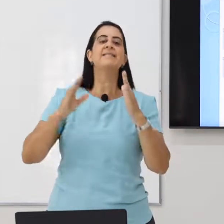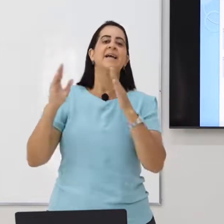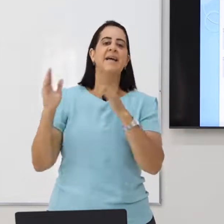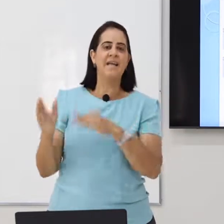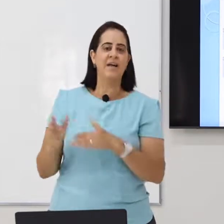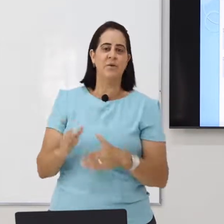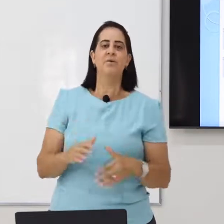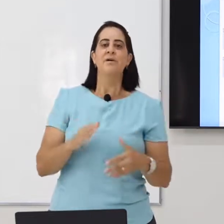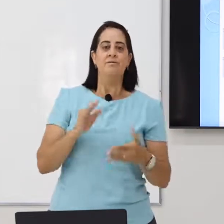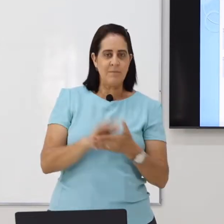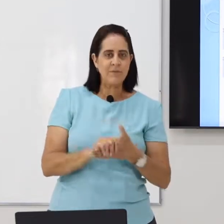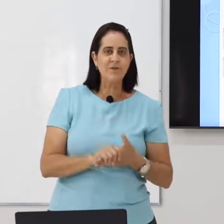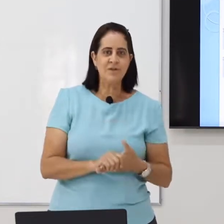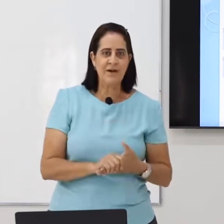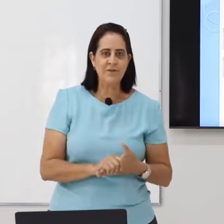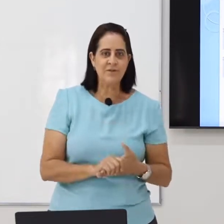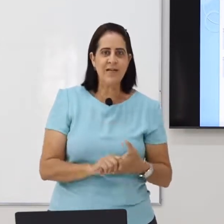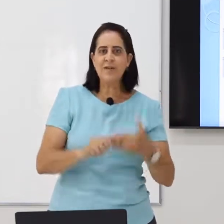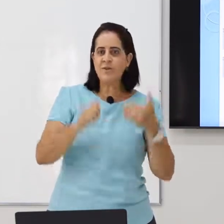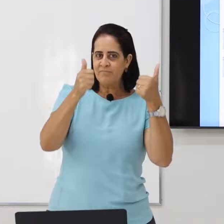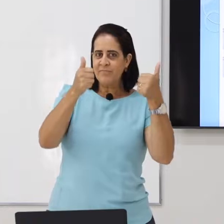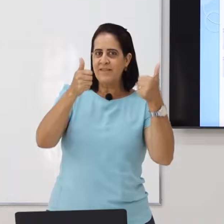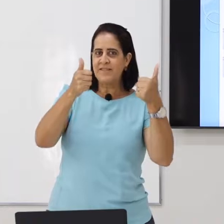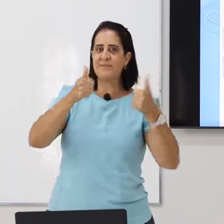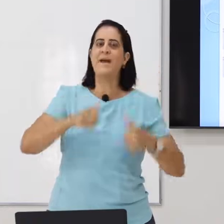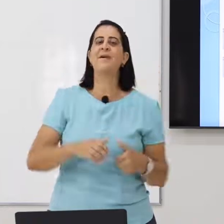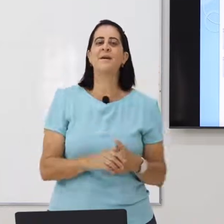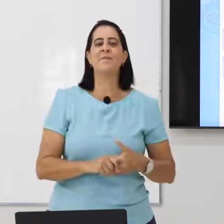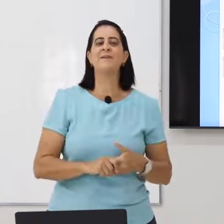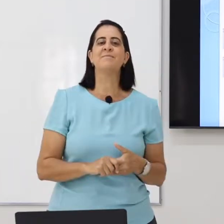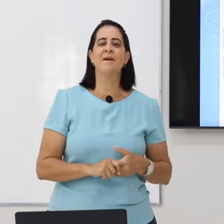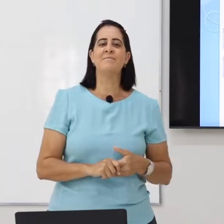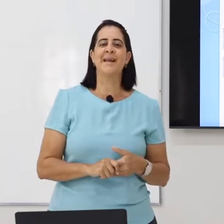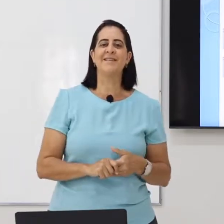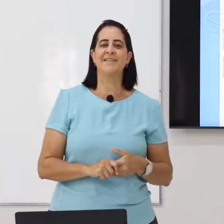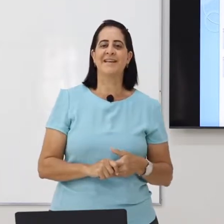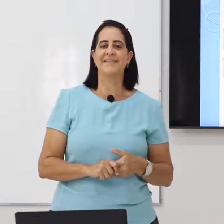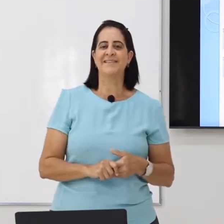mês e ano. Vamos continuar estudando? Te espero na próxima aula prática.